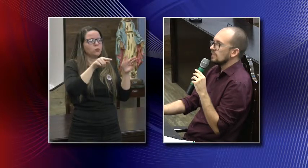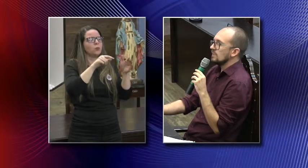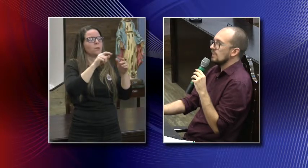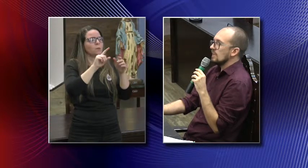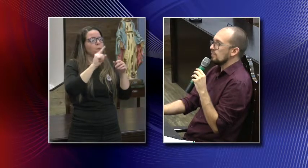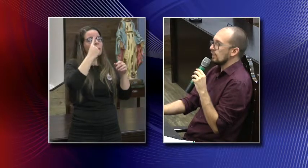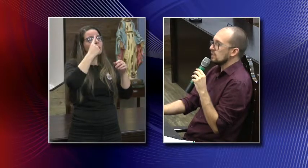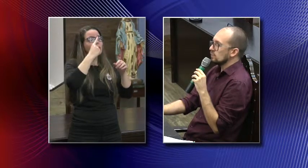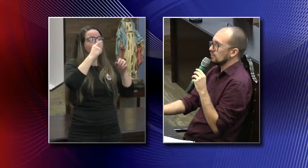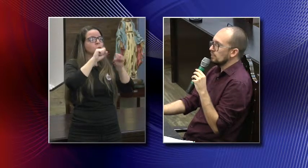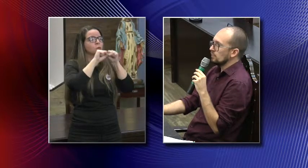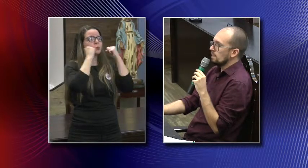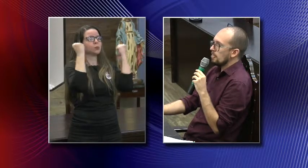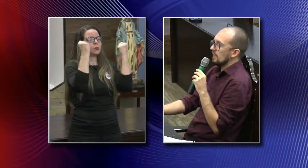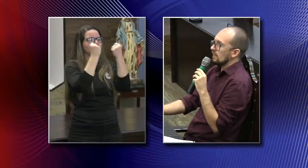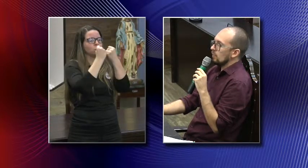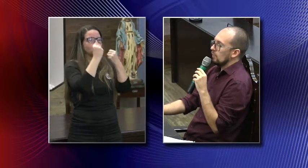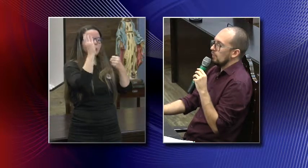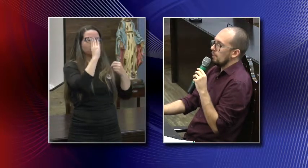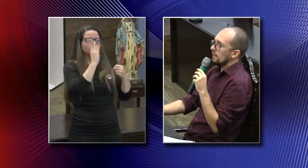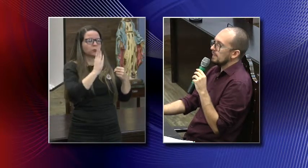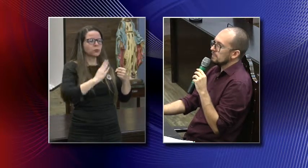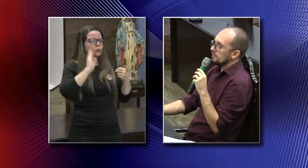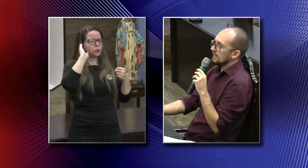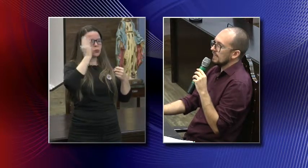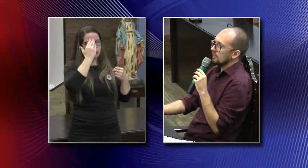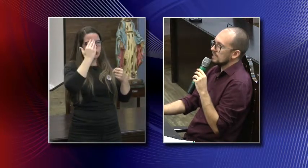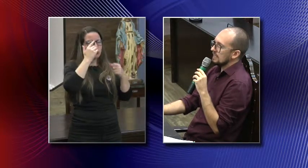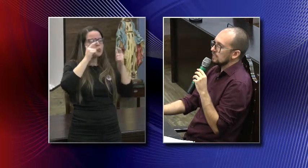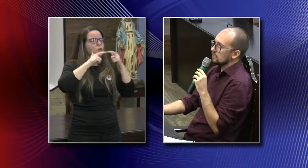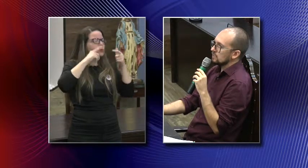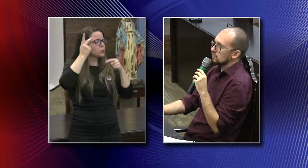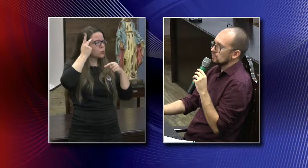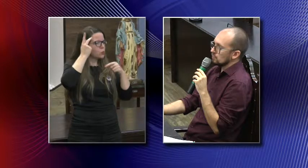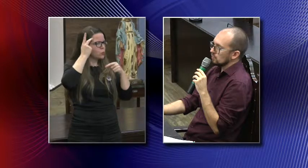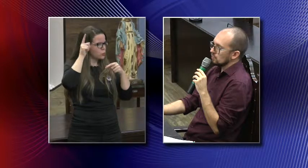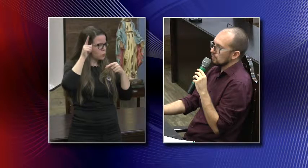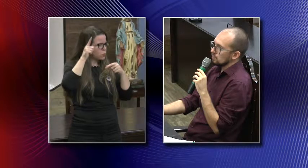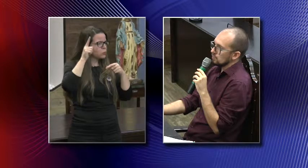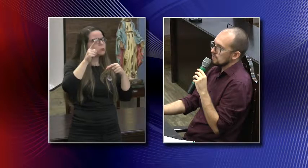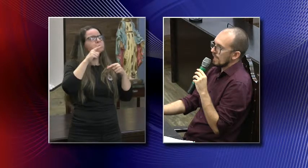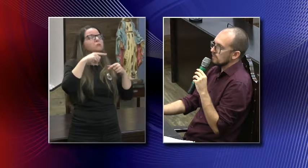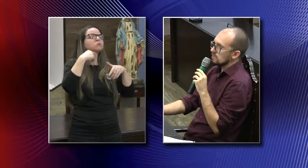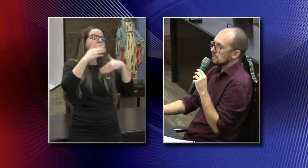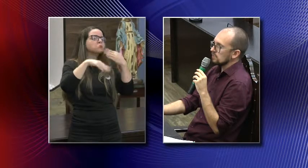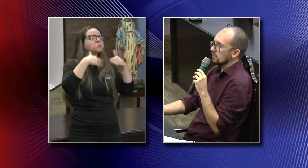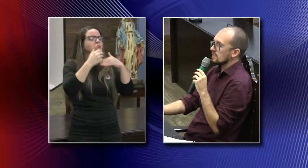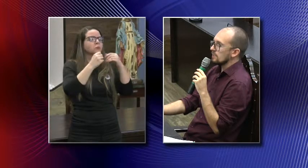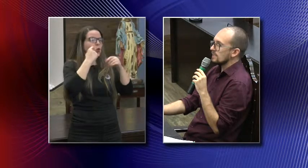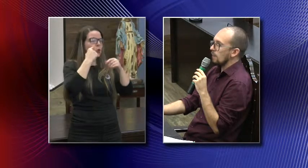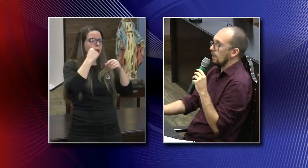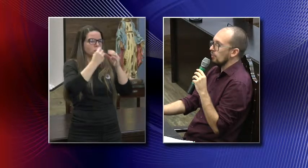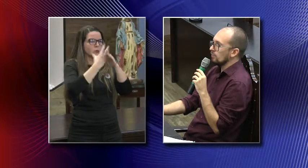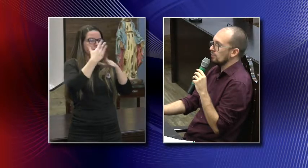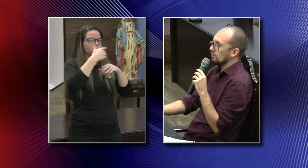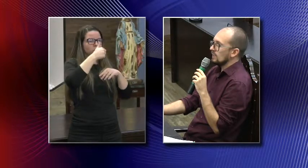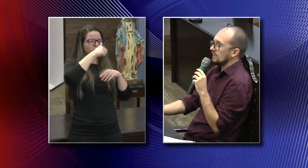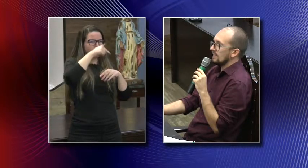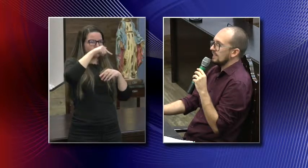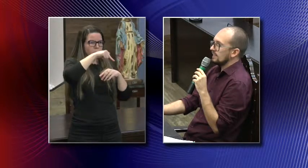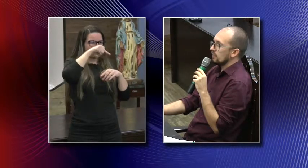1977, foi que surgiu o primeiro seminário brasileiro de surdo-cegos. Isso aconteceu em São